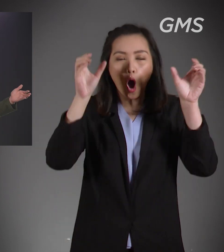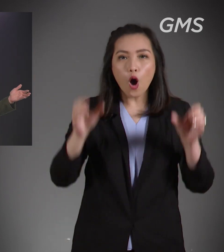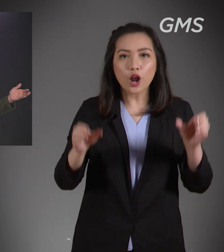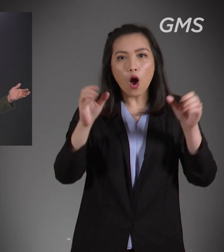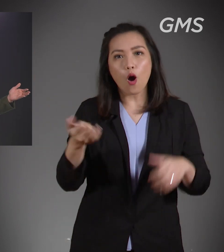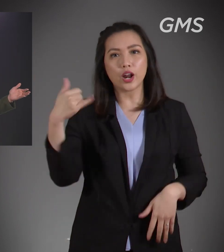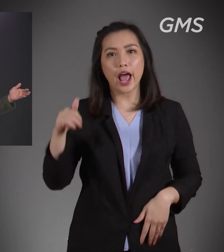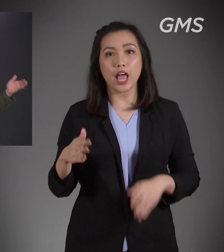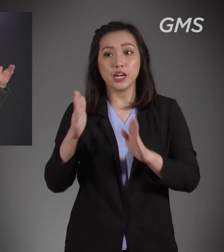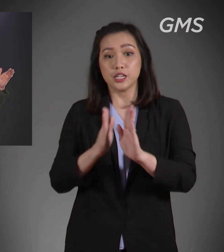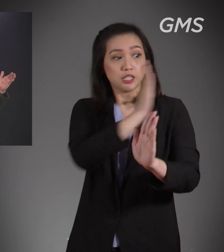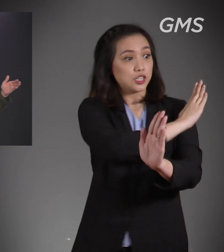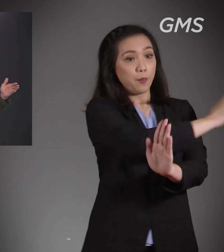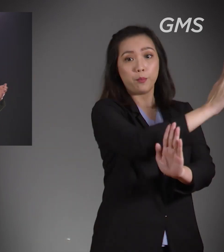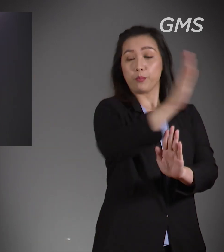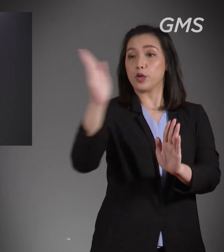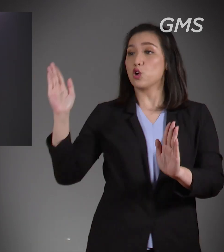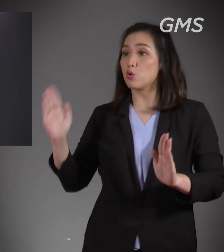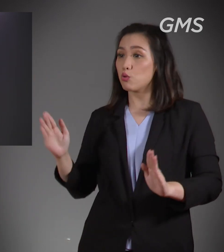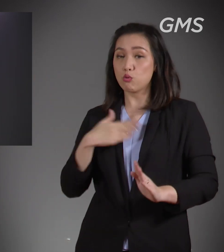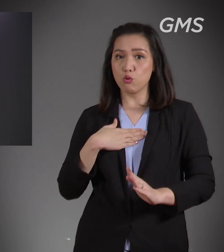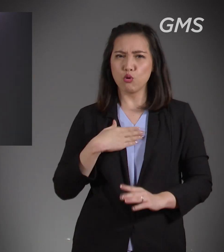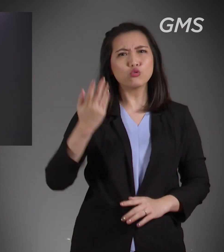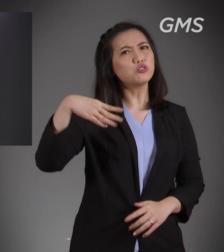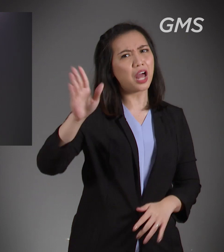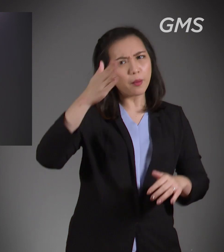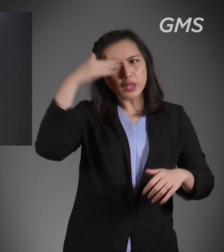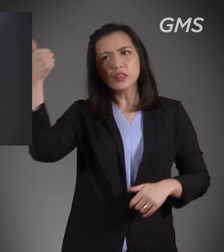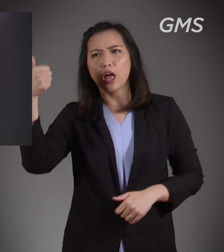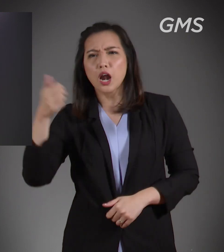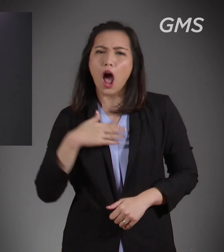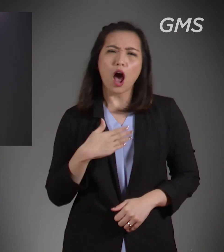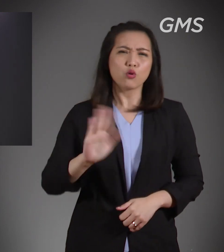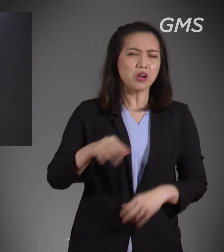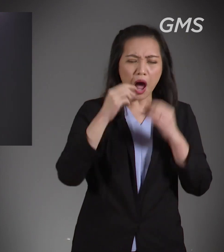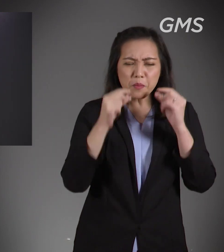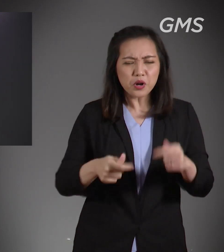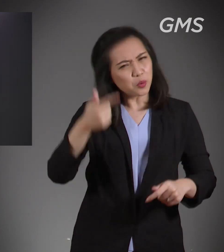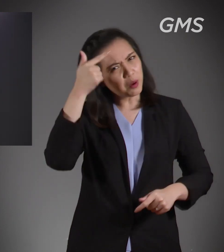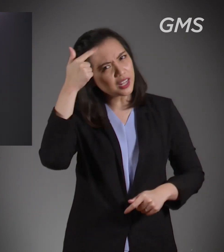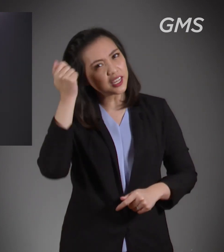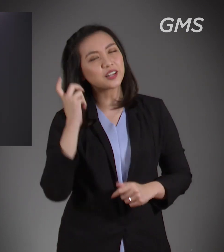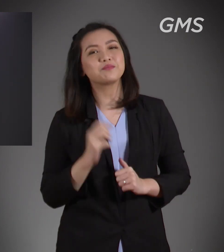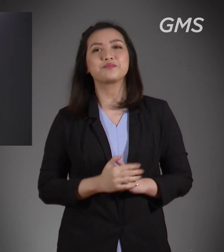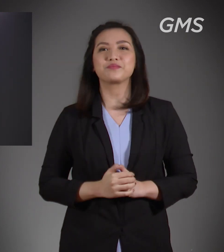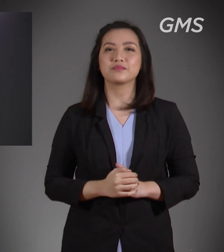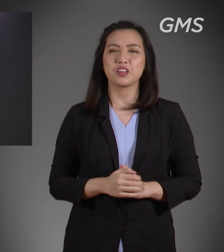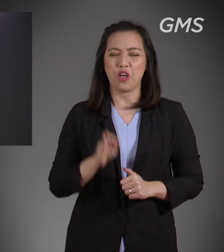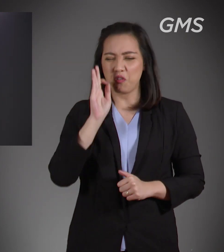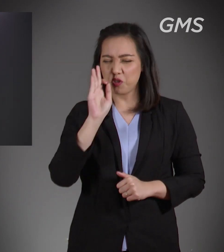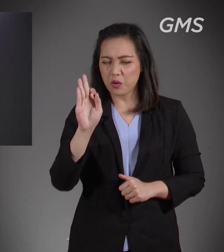Advisor to the kings. Mereka semuanya orang-orang yang mahir. Orang-orang yang belajar. Firman ini